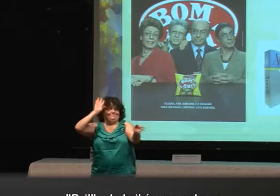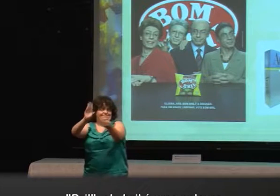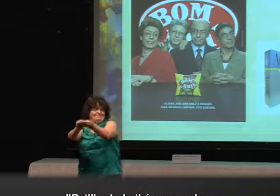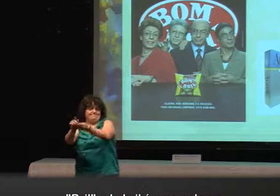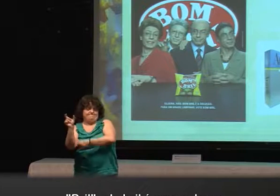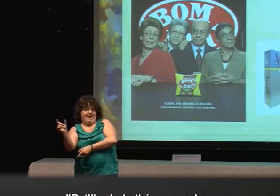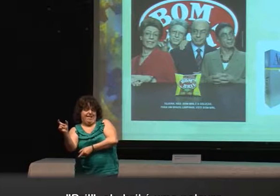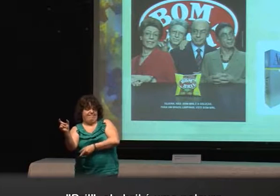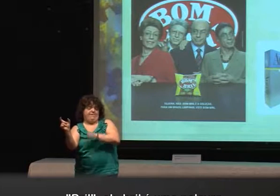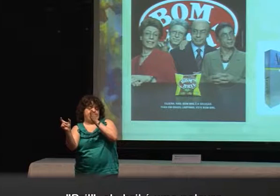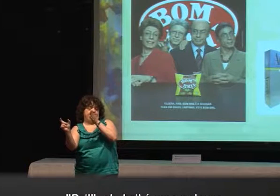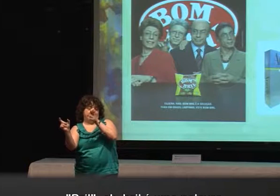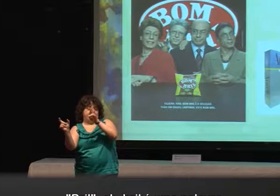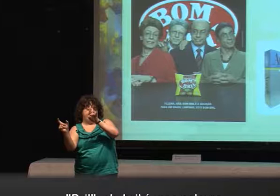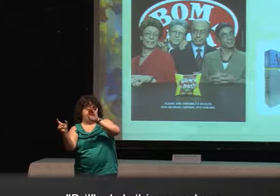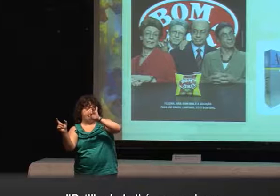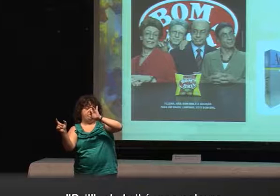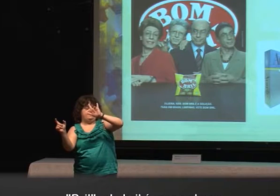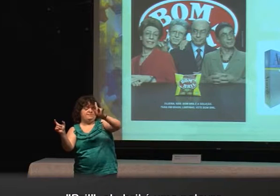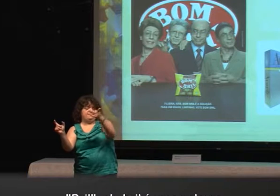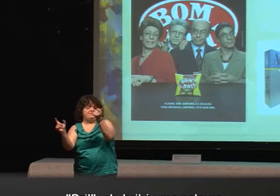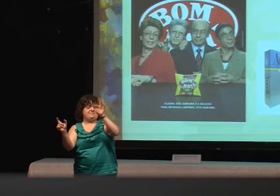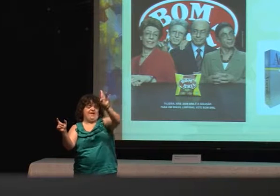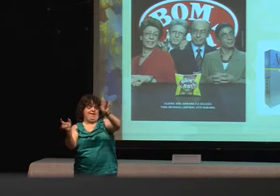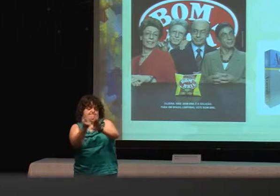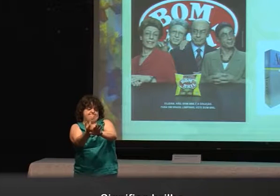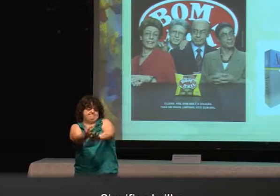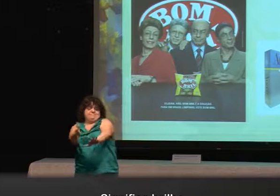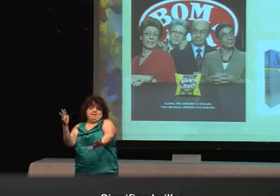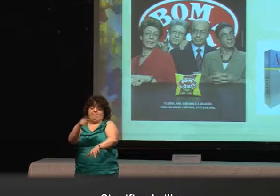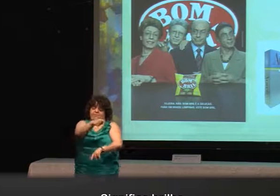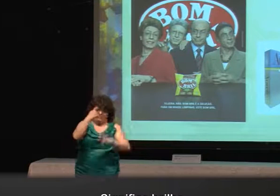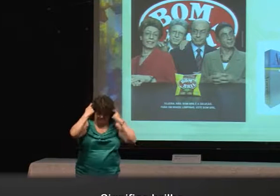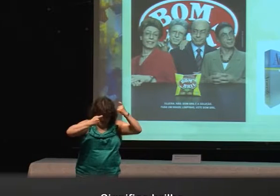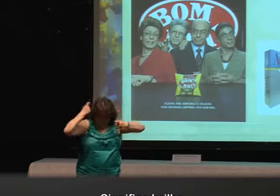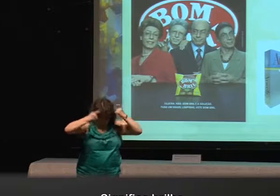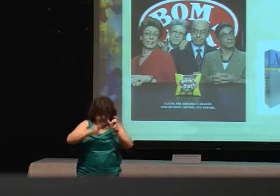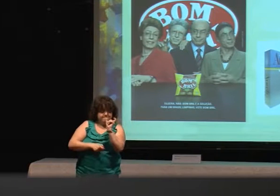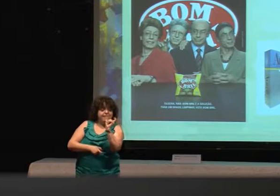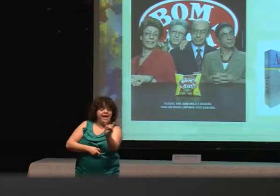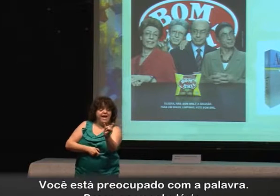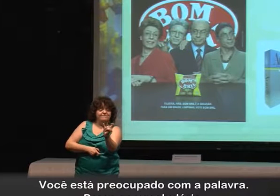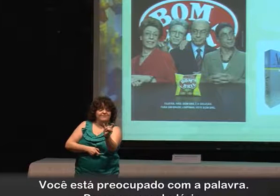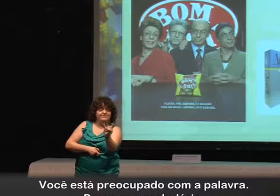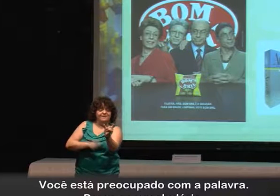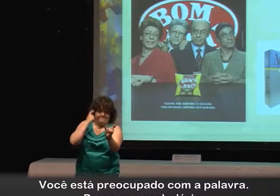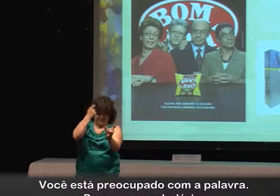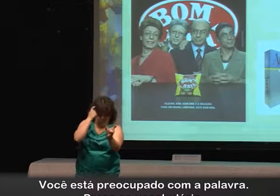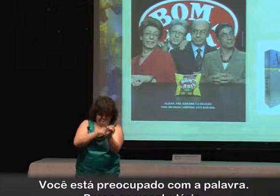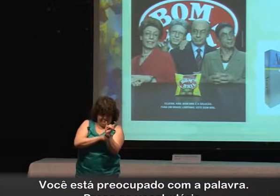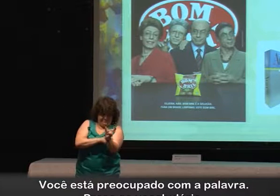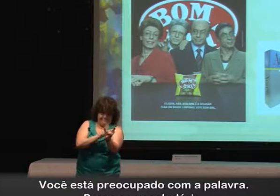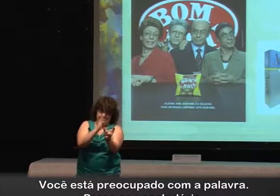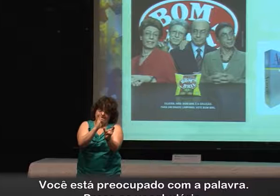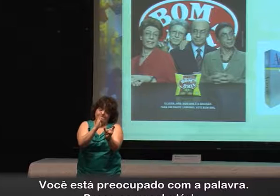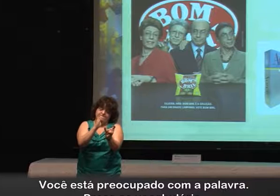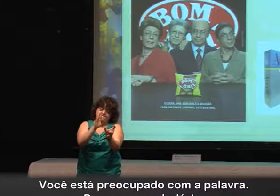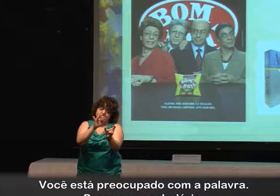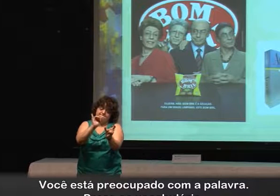Bril, ok. Bril é uma palavra, significa brilho. Você está preocupado com a palavra, você está